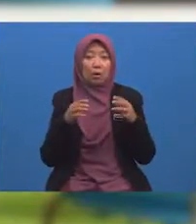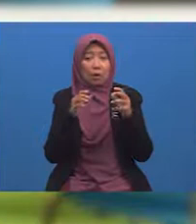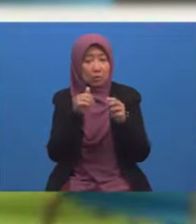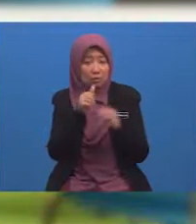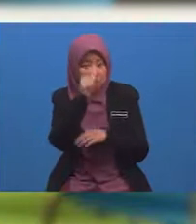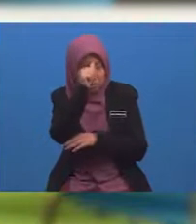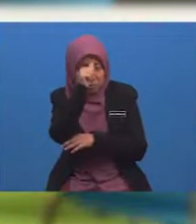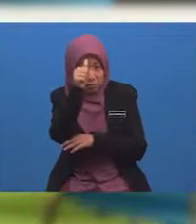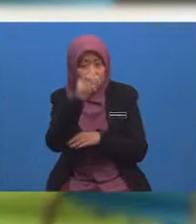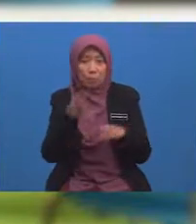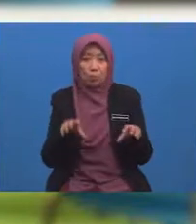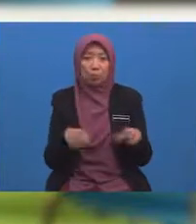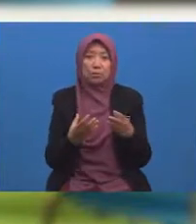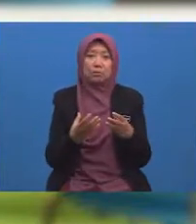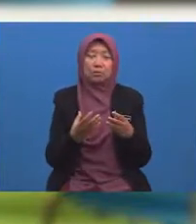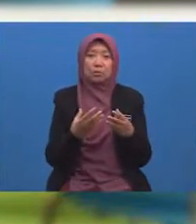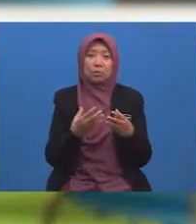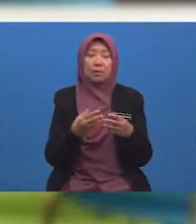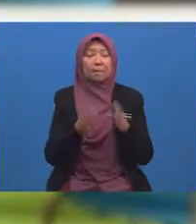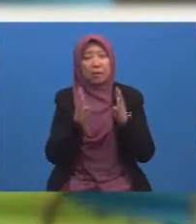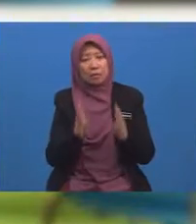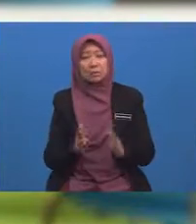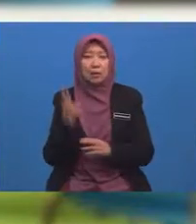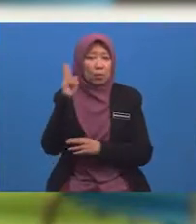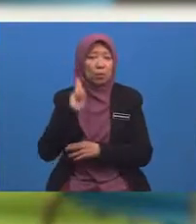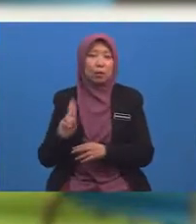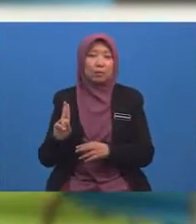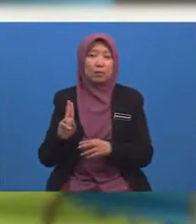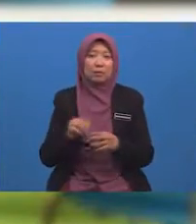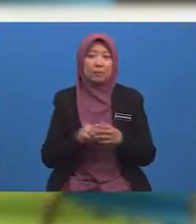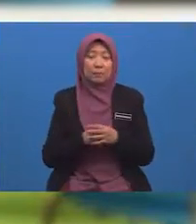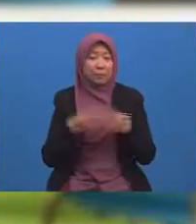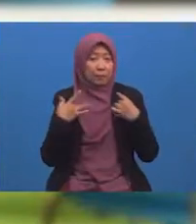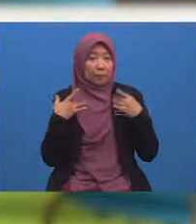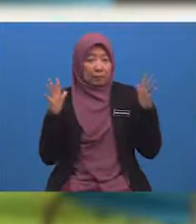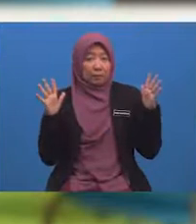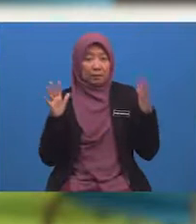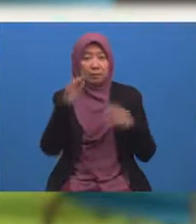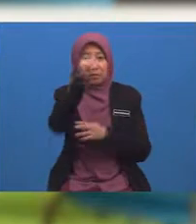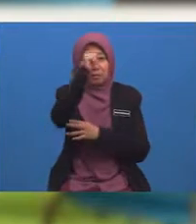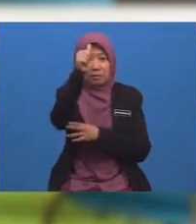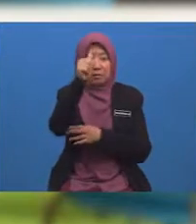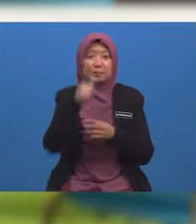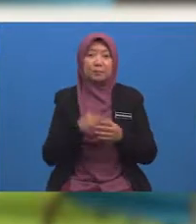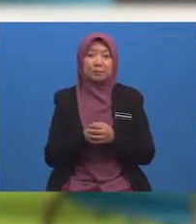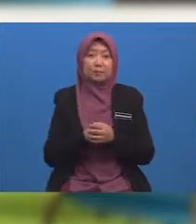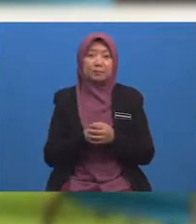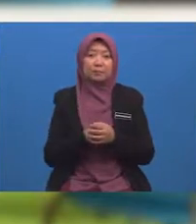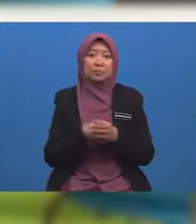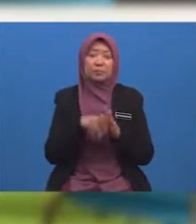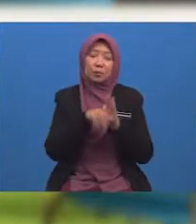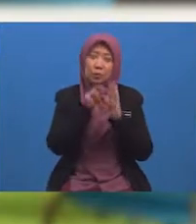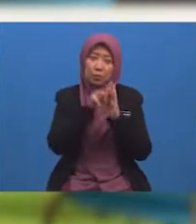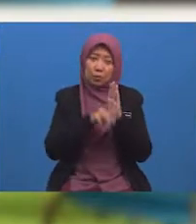apa jua bangsa dan agama. Hebat kan Allah? Betapa pemurahnya